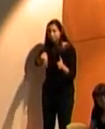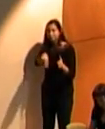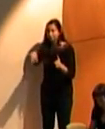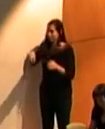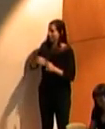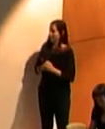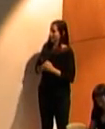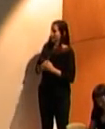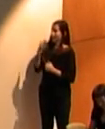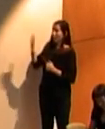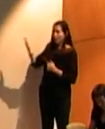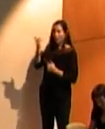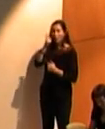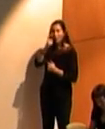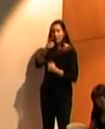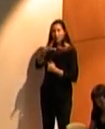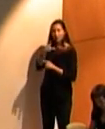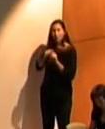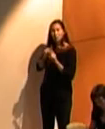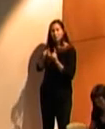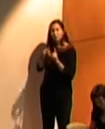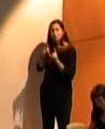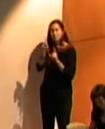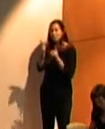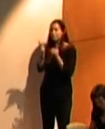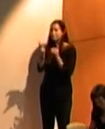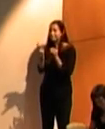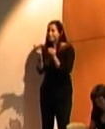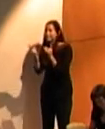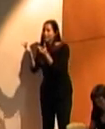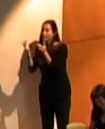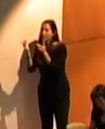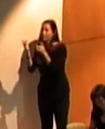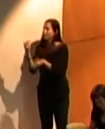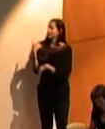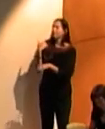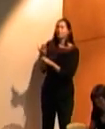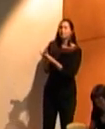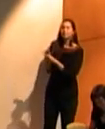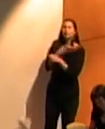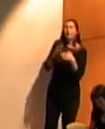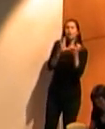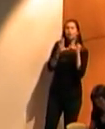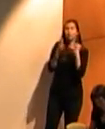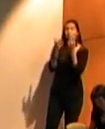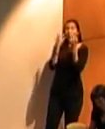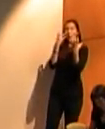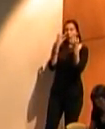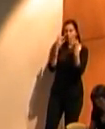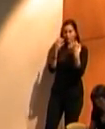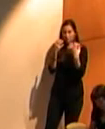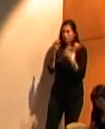ici qu'on est dans quelque chose de beaucoup plus subtil, beaucoup plus nuancé que dans l'image d'avant, et qui correspond